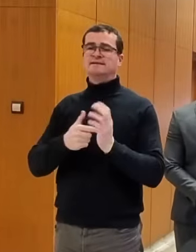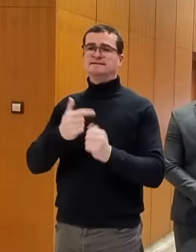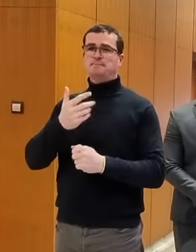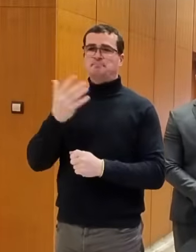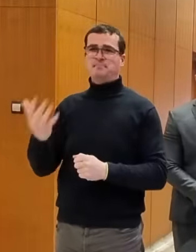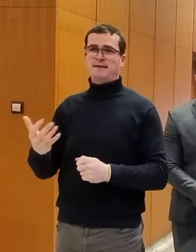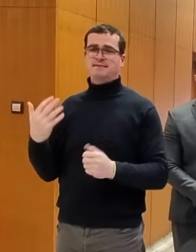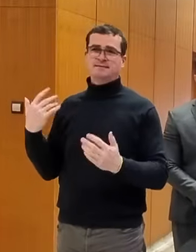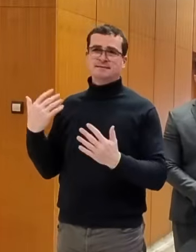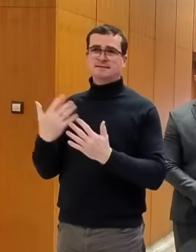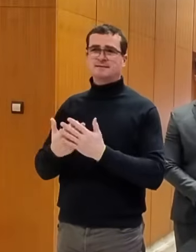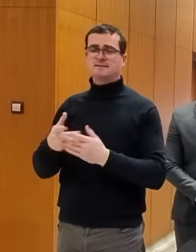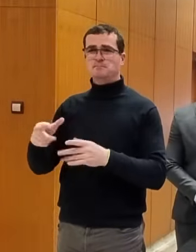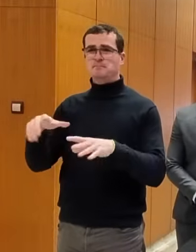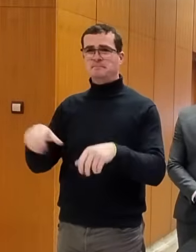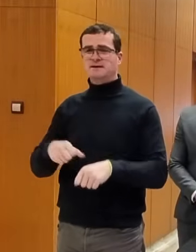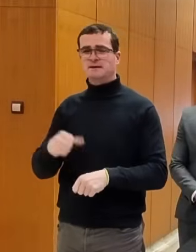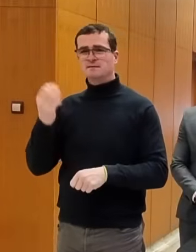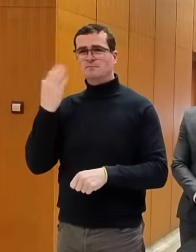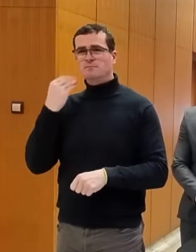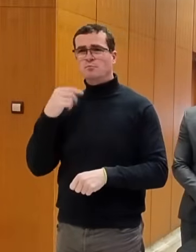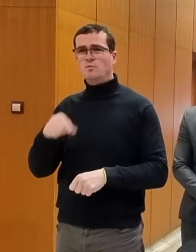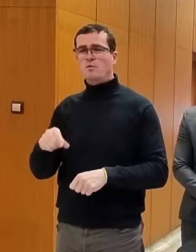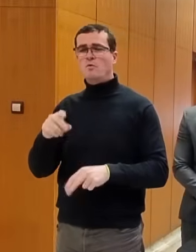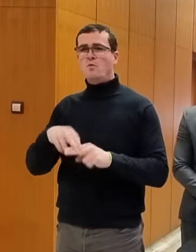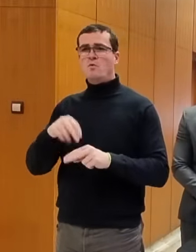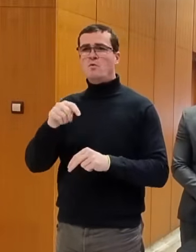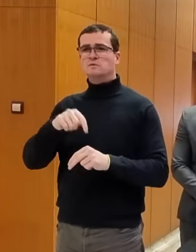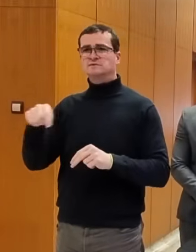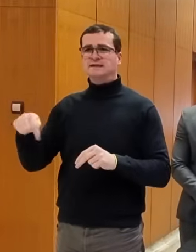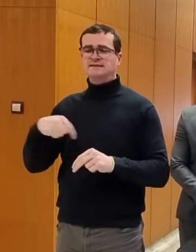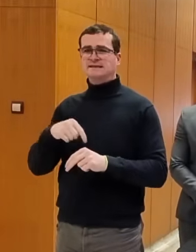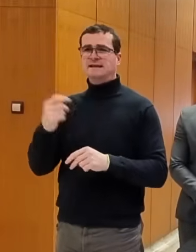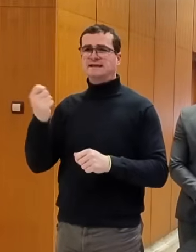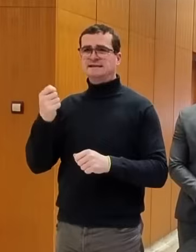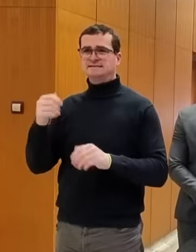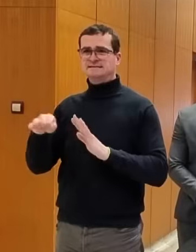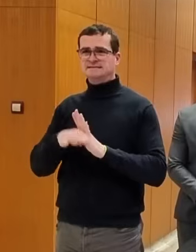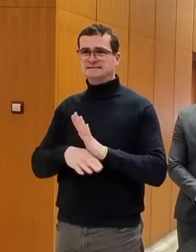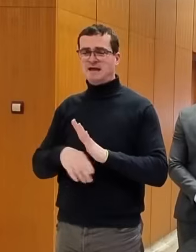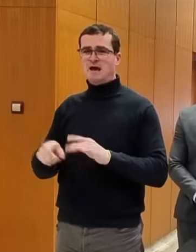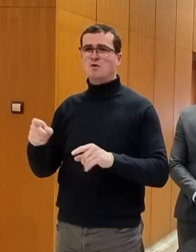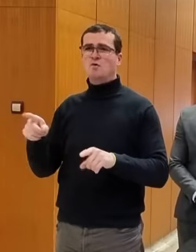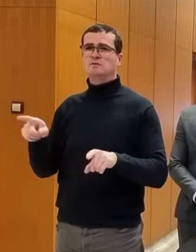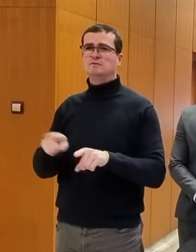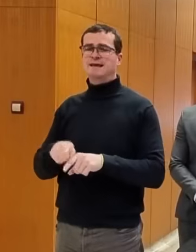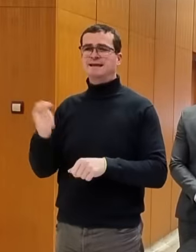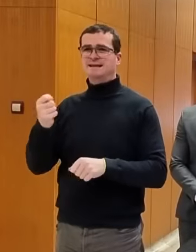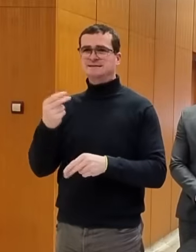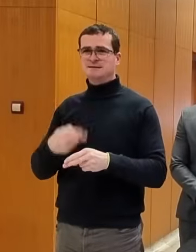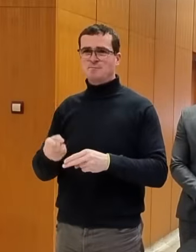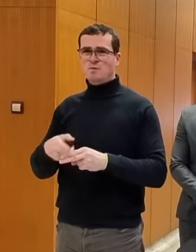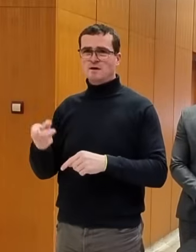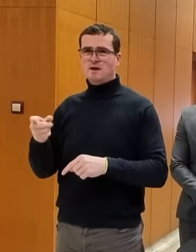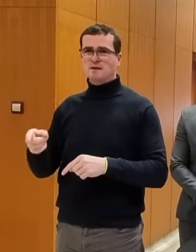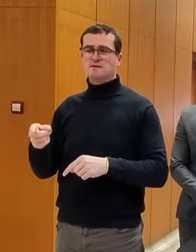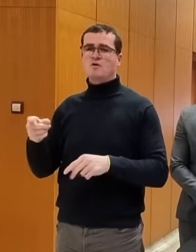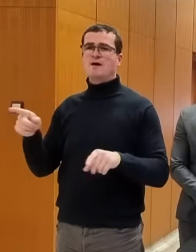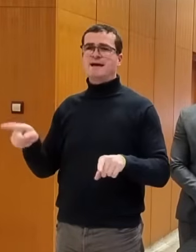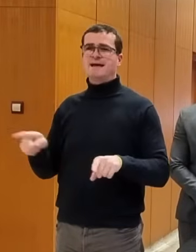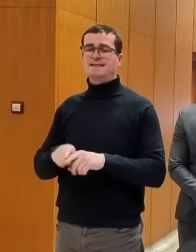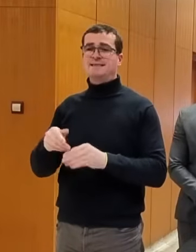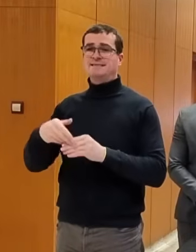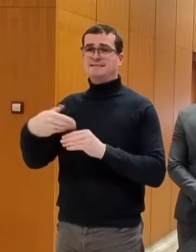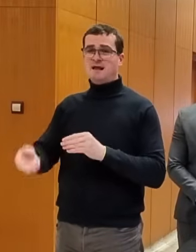2005, keď boli prijaté ostatný trestný zákon a trestný poriadok, hneď